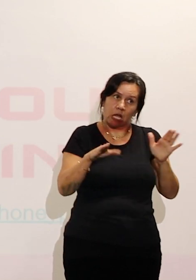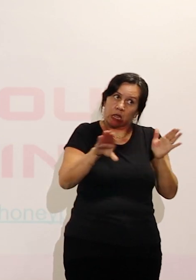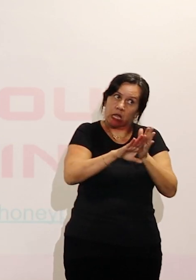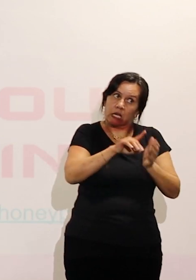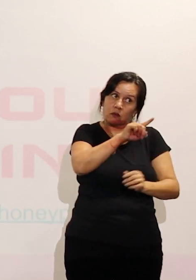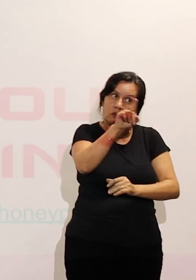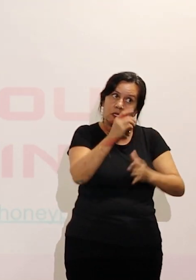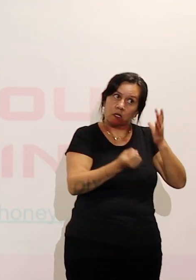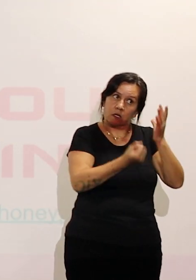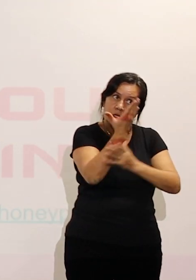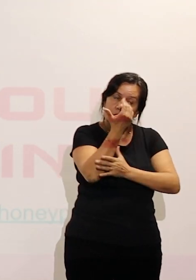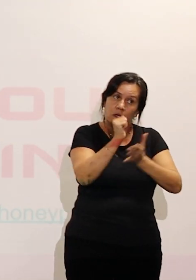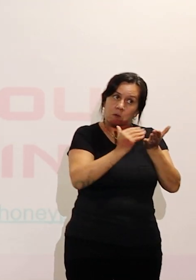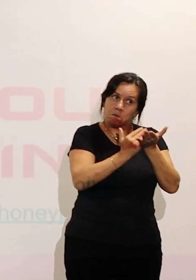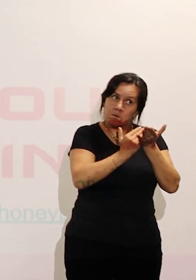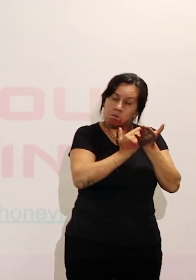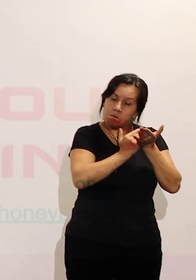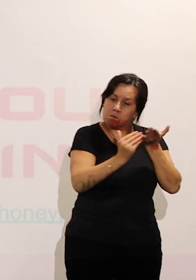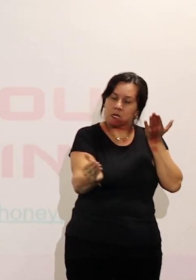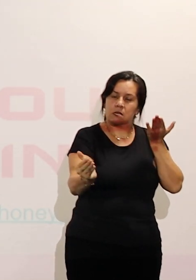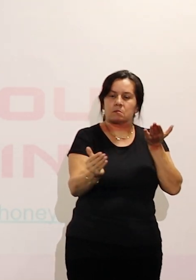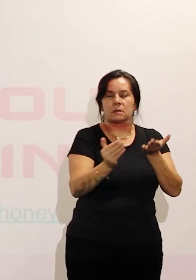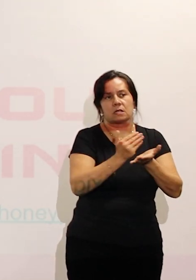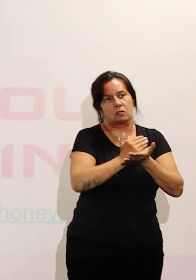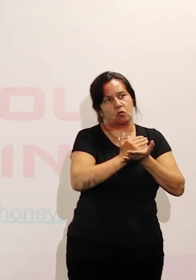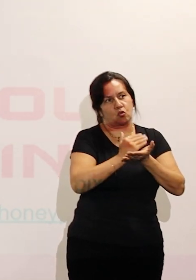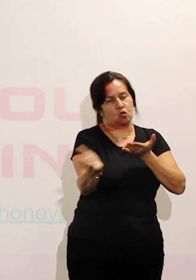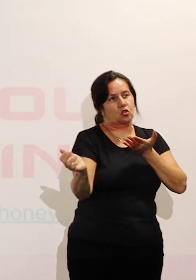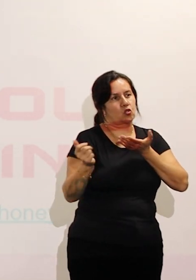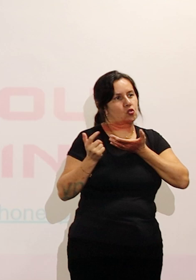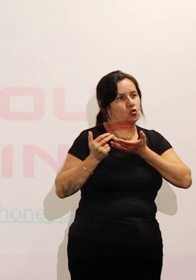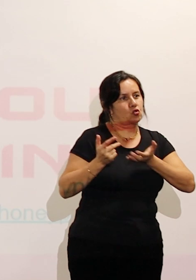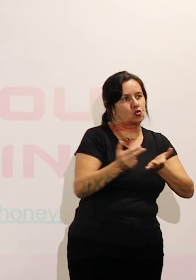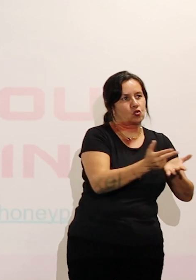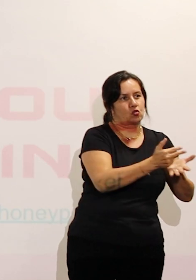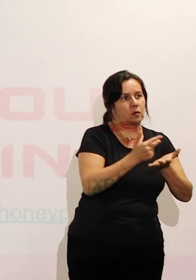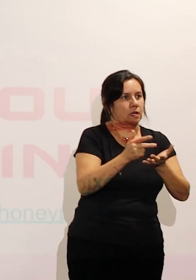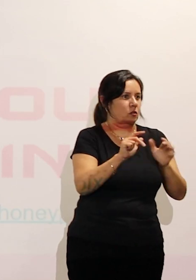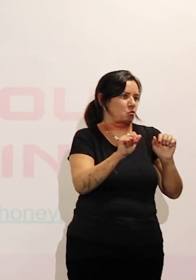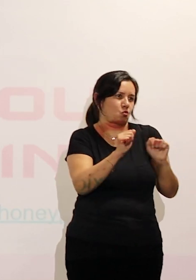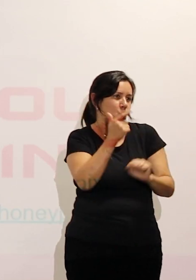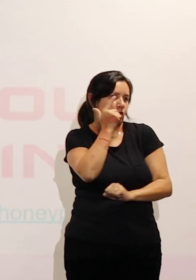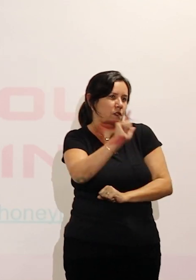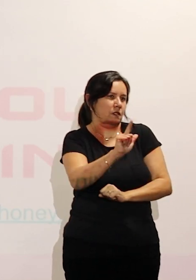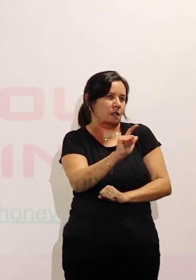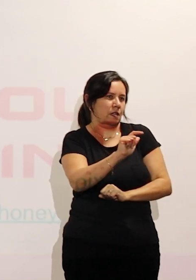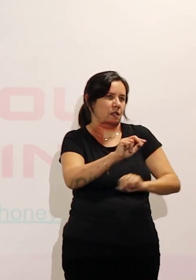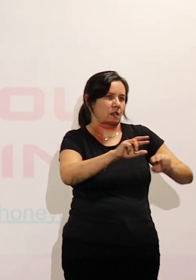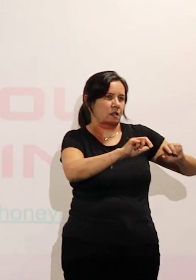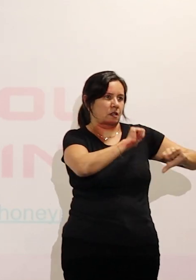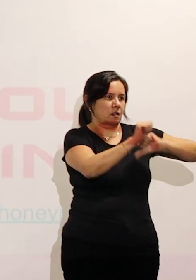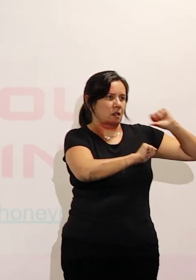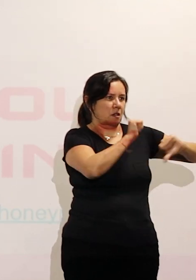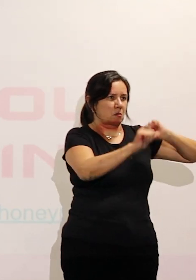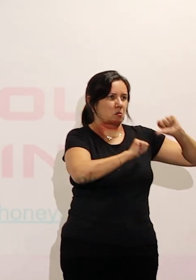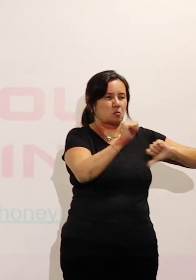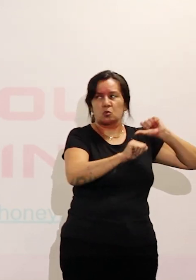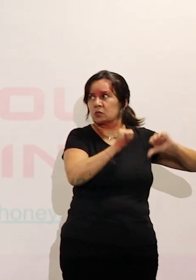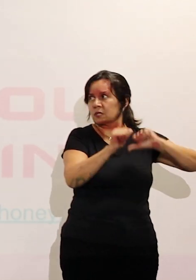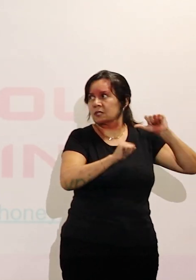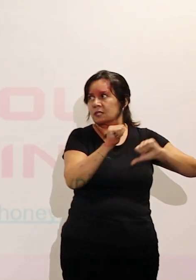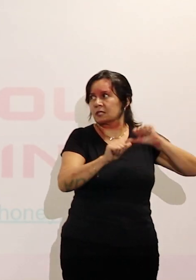você crie o primeiro, antes de começar a animar. Quando começou a animar, já não dá para ficar alterando muito, porque aí você vai ter que alterar todas